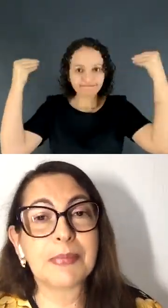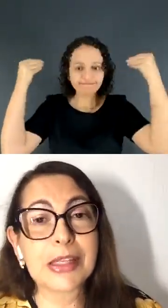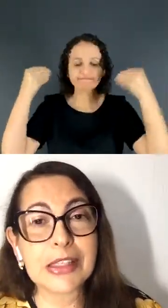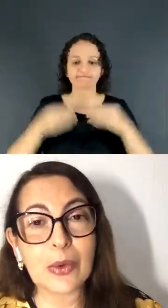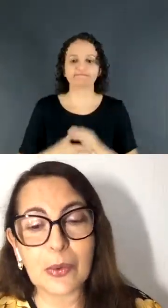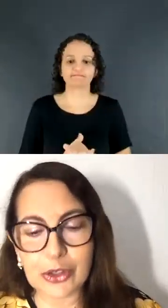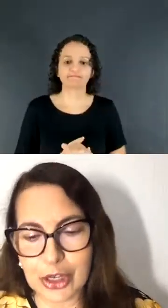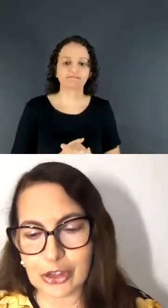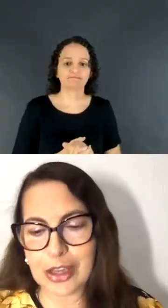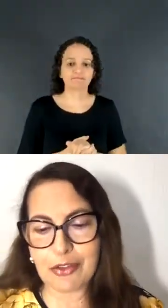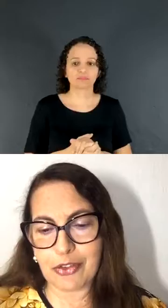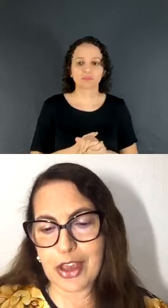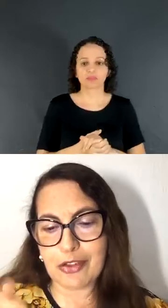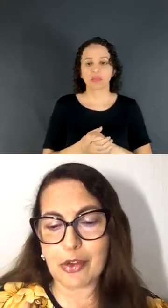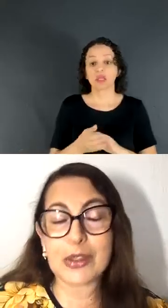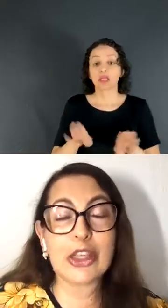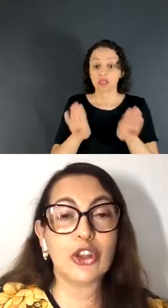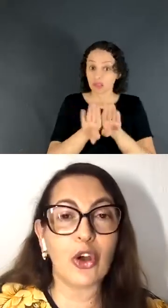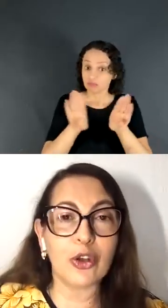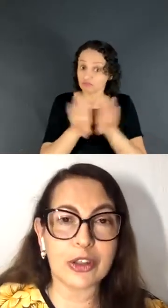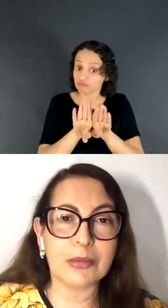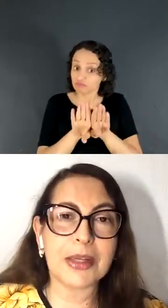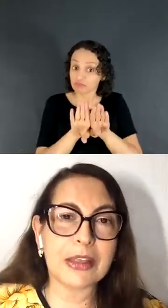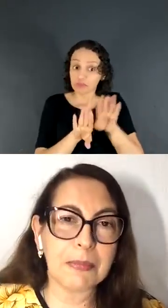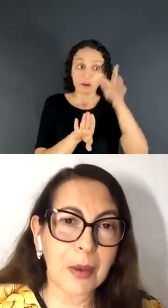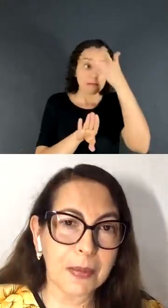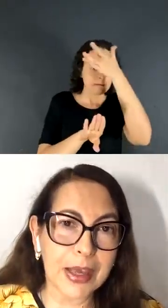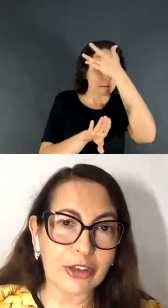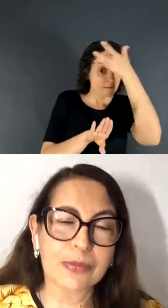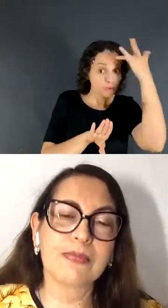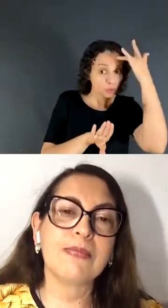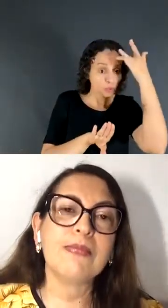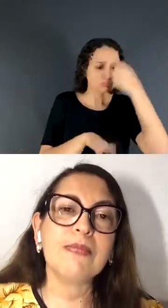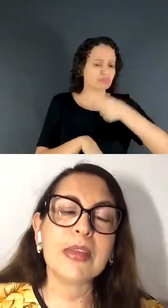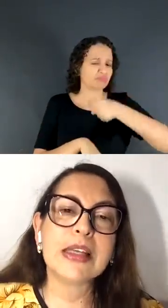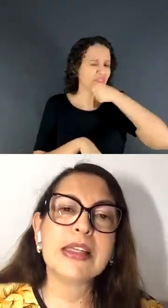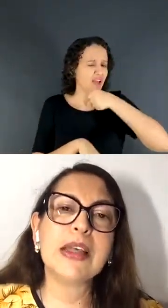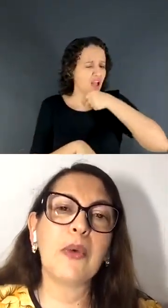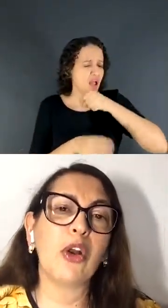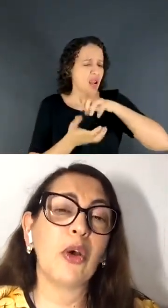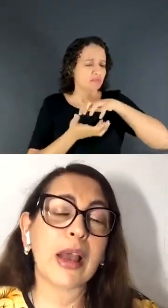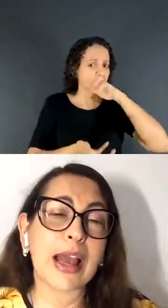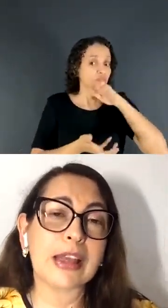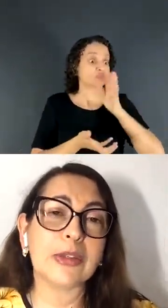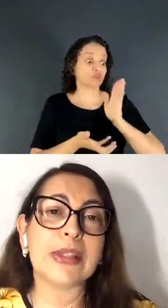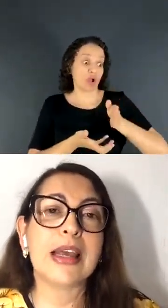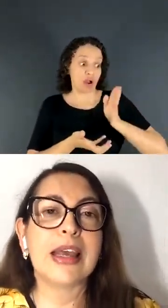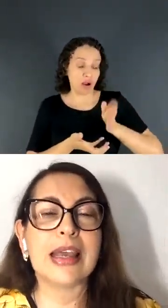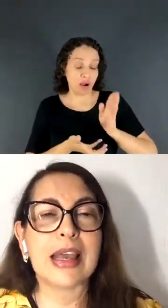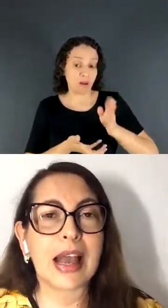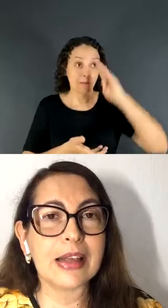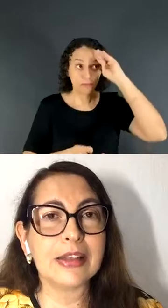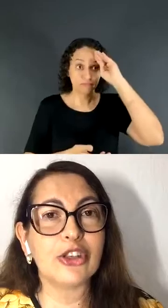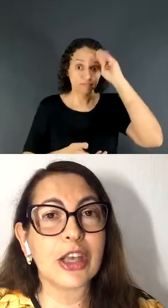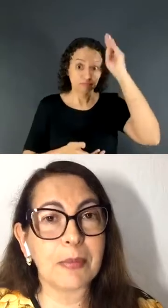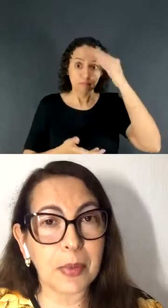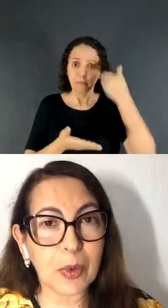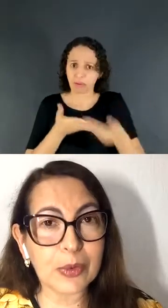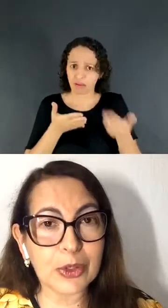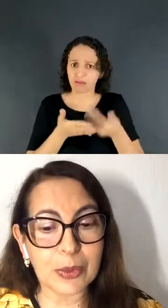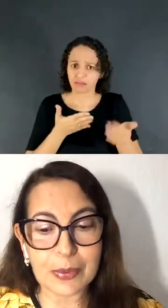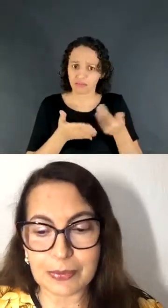é que as pessoas, gente, que vivem, os idosos principalmente, que são colocados em casa